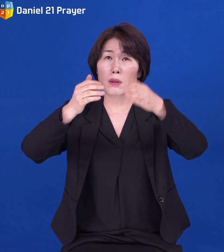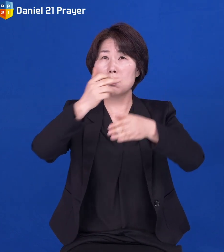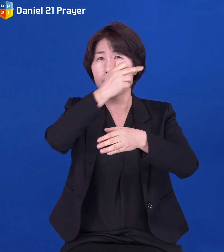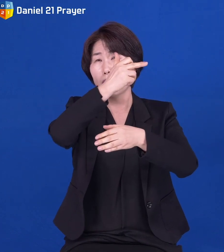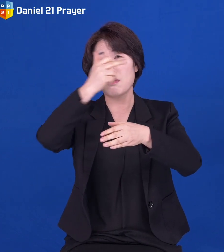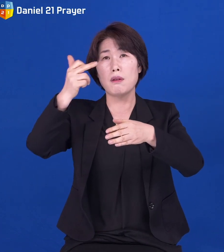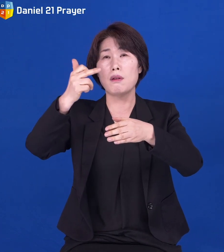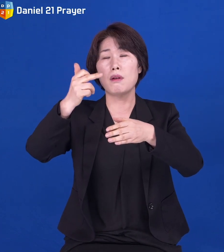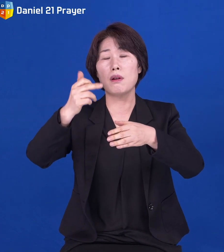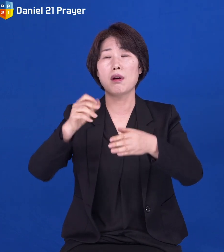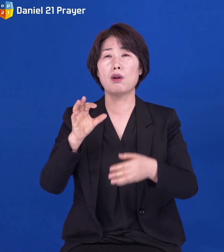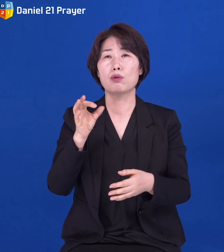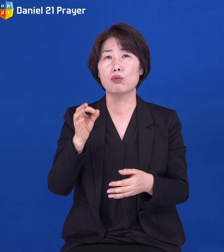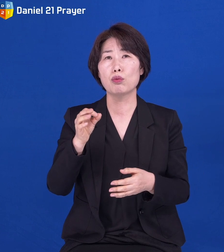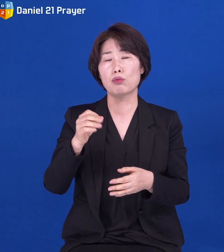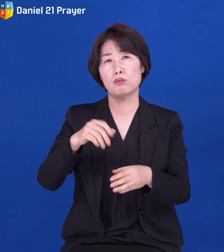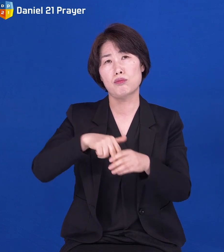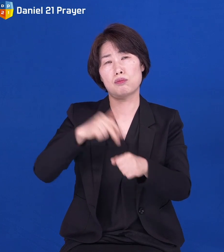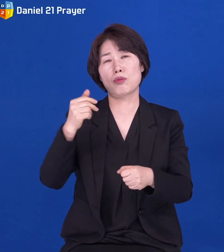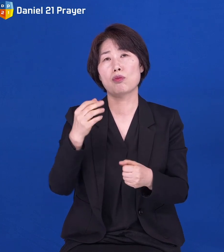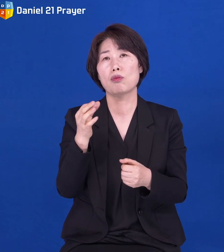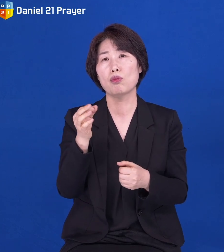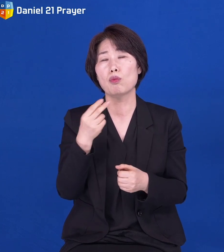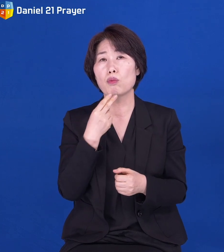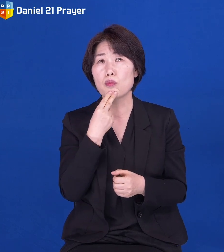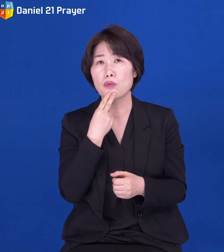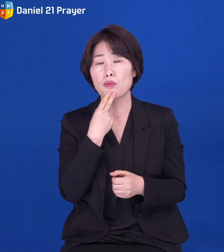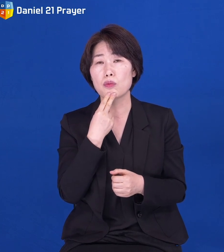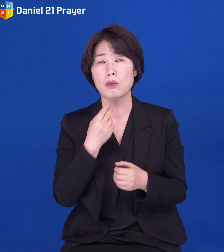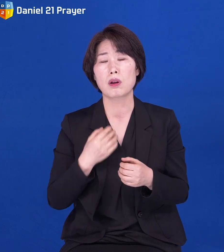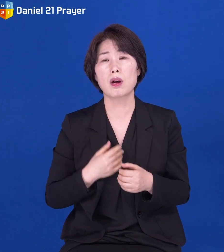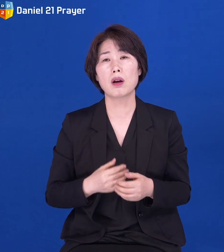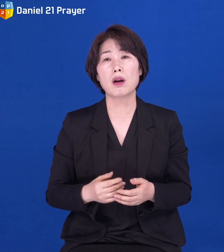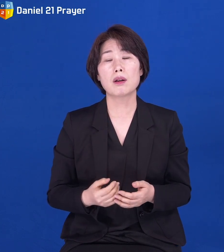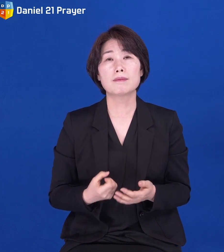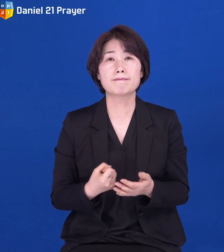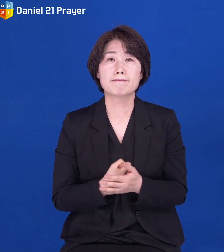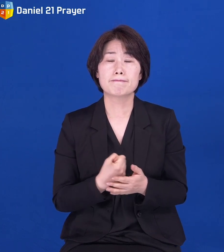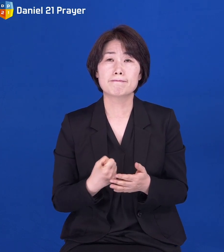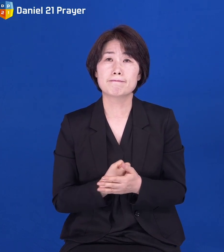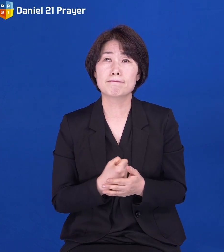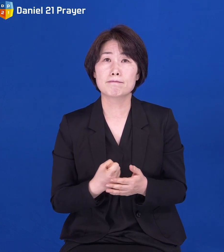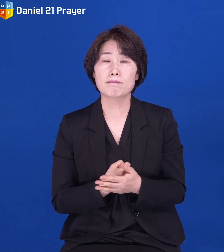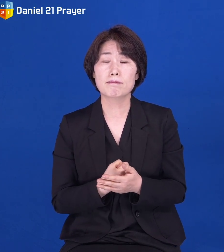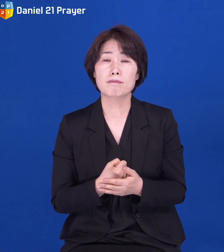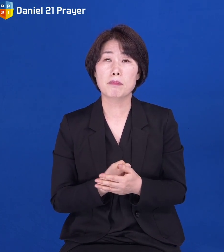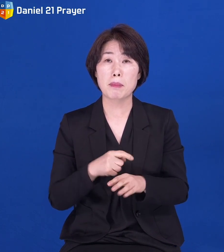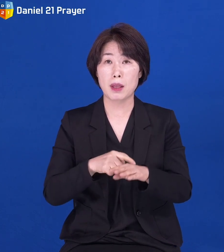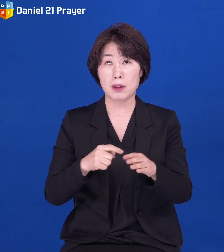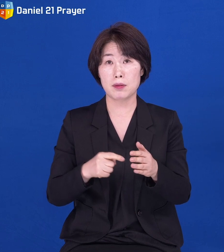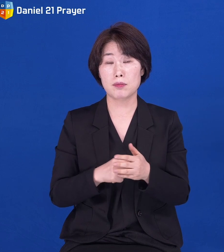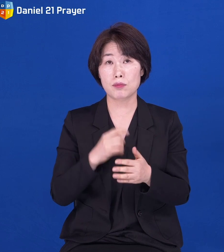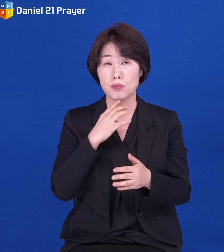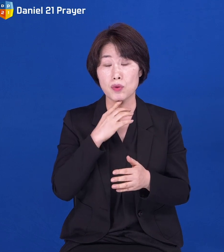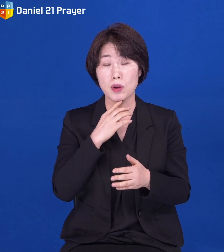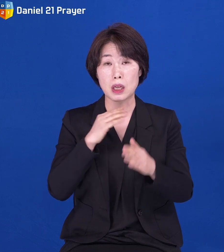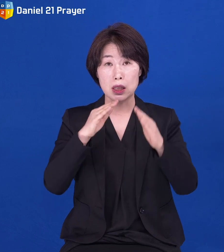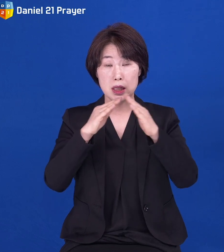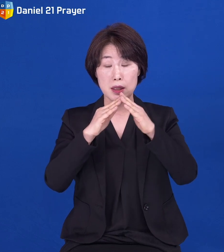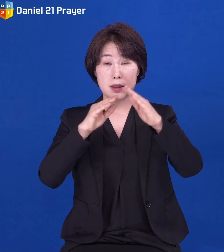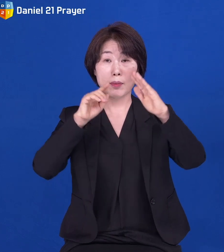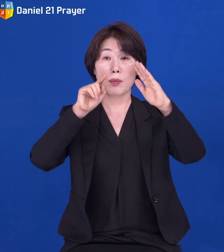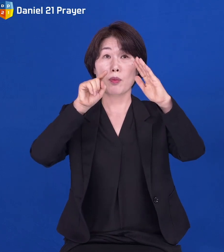그 돈으로는 살 수 없는 거 알지만 그냥 보고 싶은 거 있잖아요. 너무 간절하니까. 그래서 들어갔는데 아저씨가 딱 이 집 4층